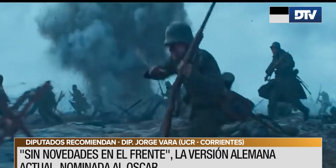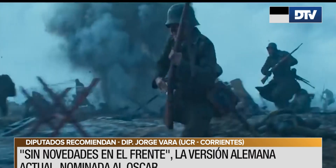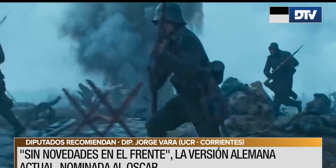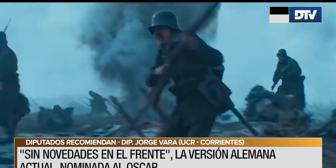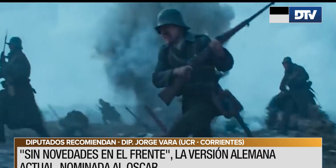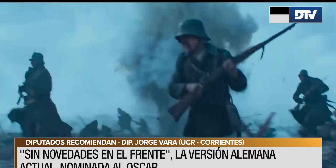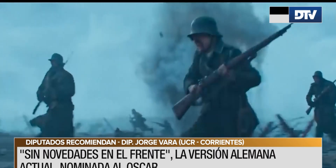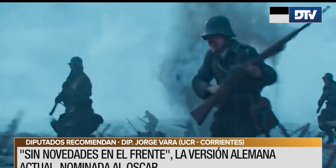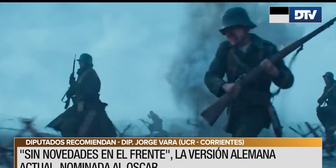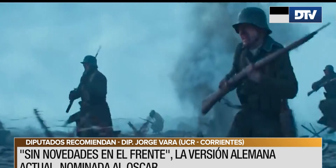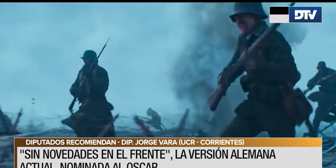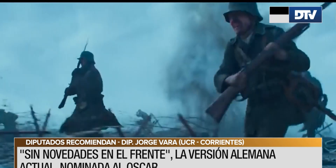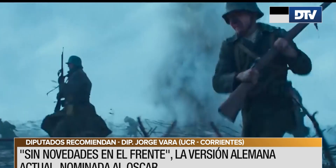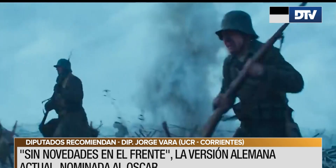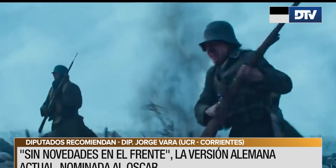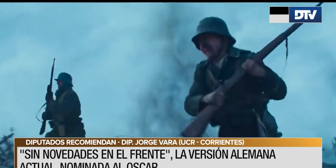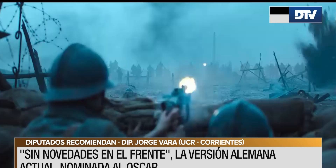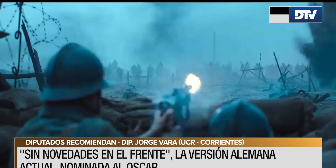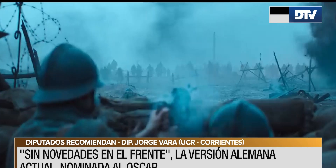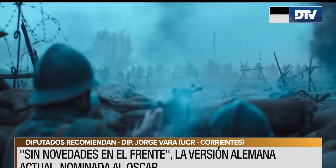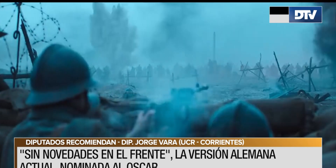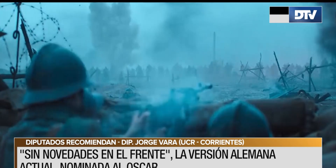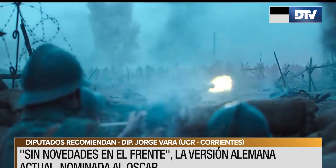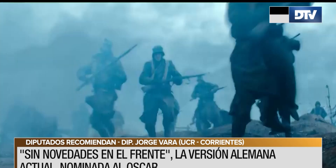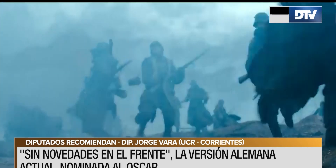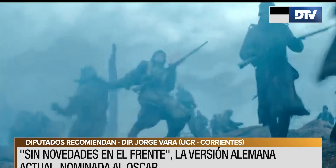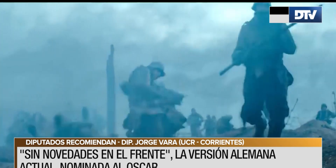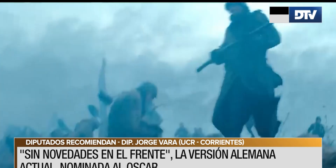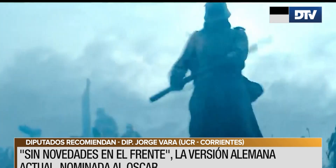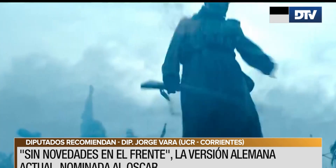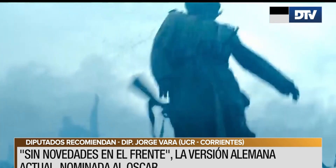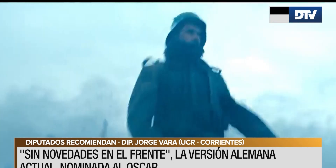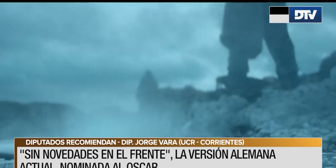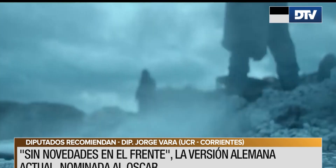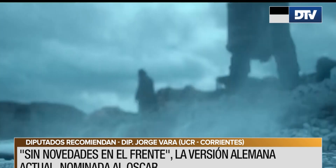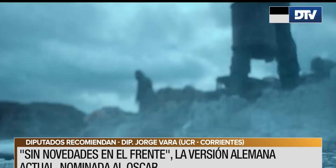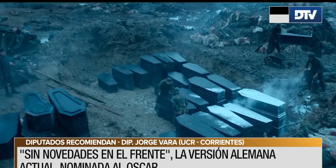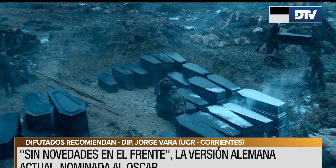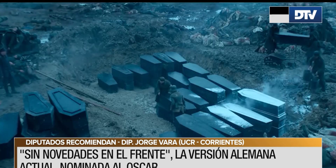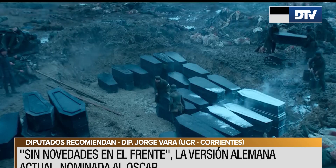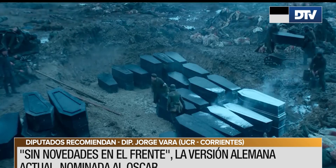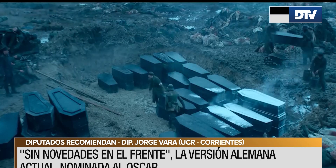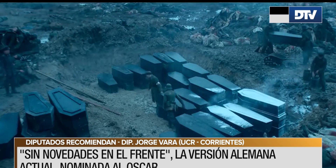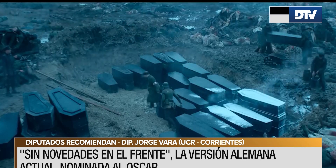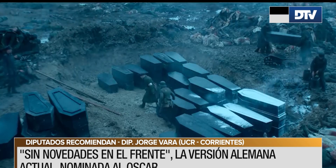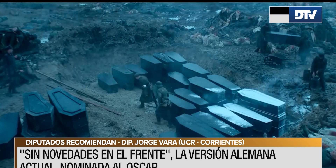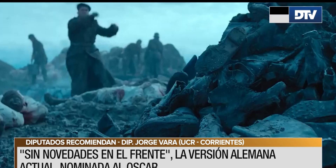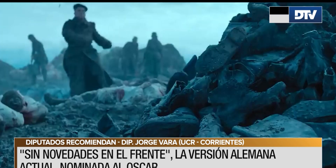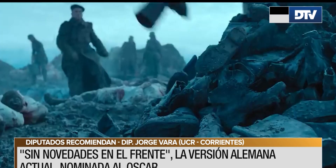una versión que está nominada para el Oscar. Película extranjera, una versión alemana, de Sin Novedad en el Frente, hecha por Netflix.